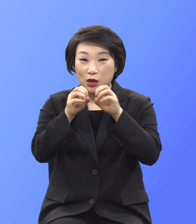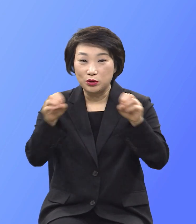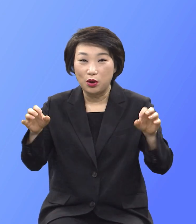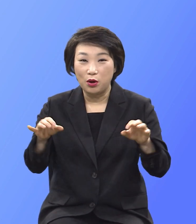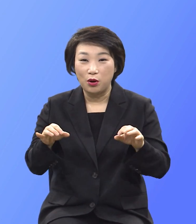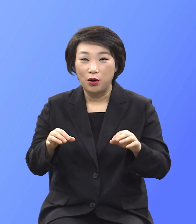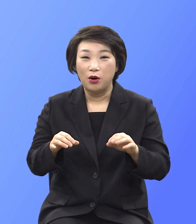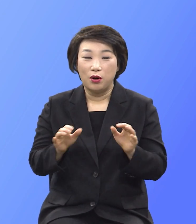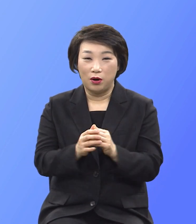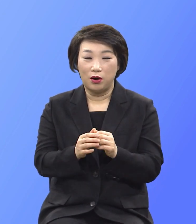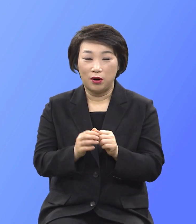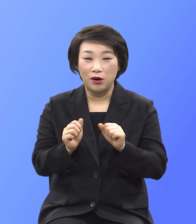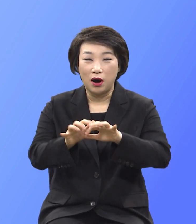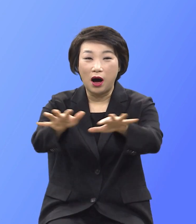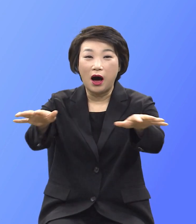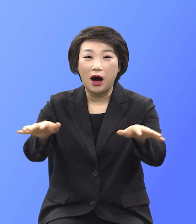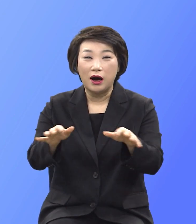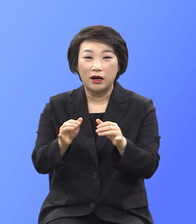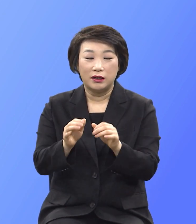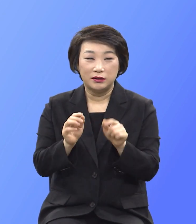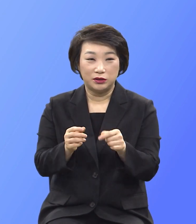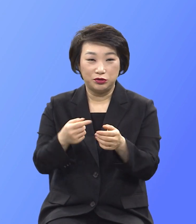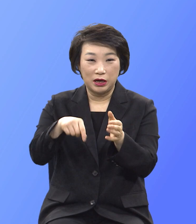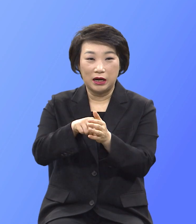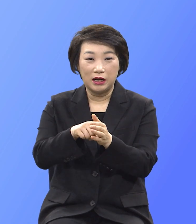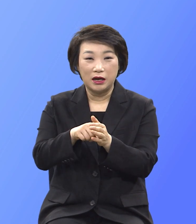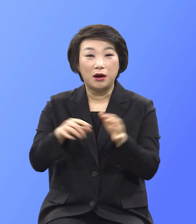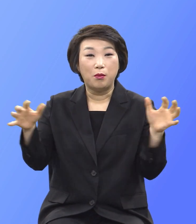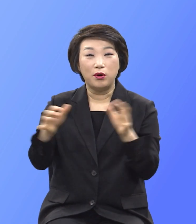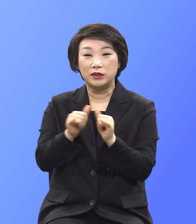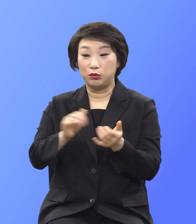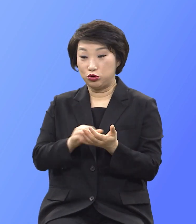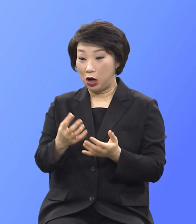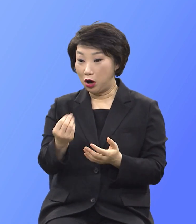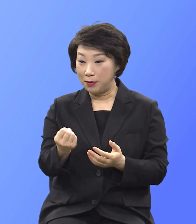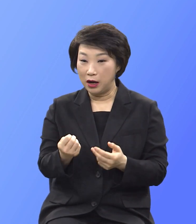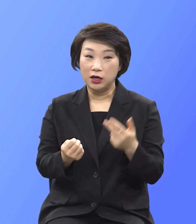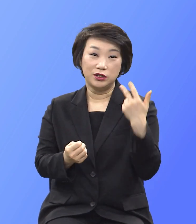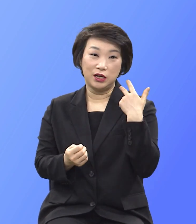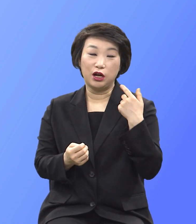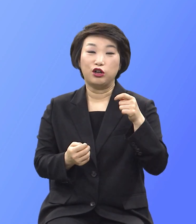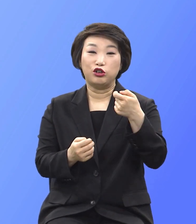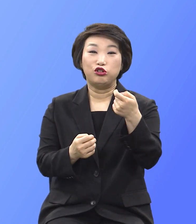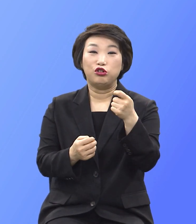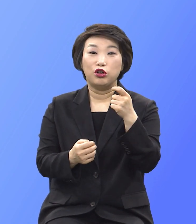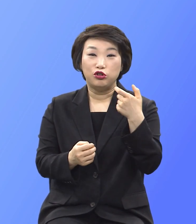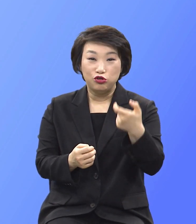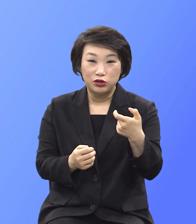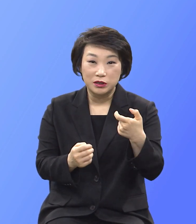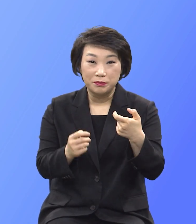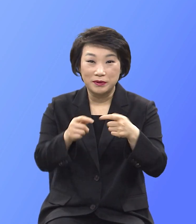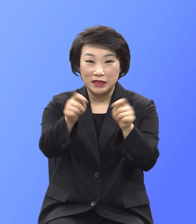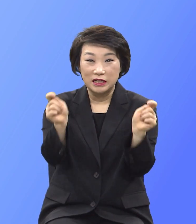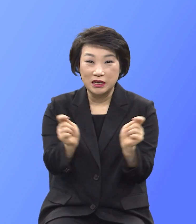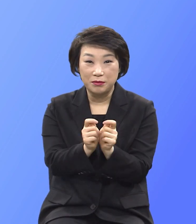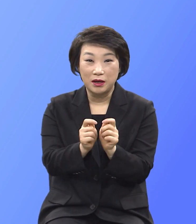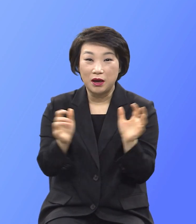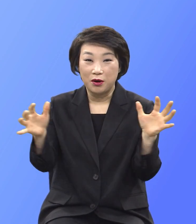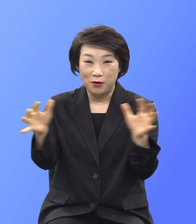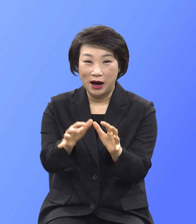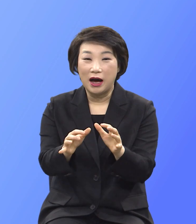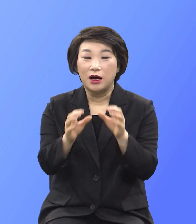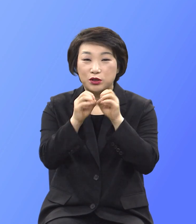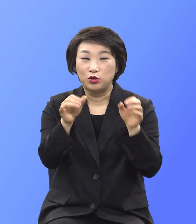전도하러 얼마나 많이 나왔습니까? 물었더니 지난주에는 60팀이 나와서 전도했고요.